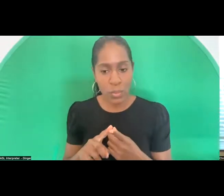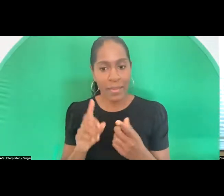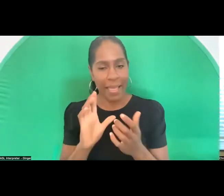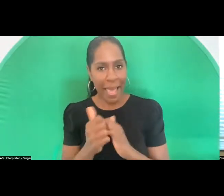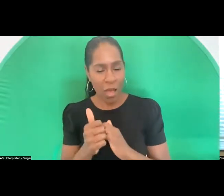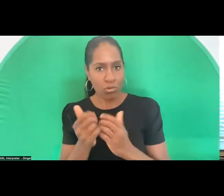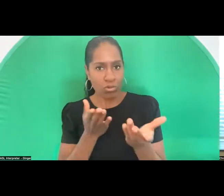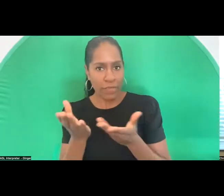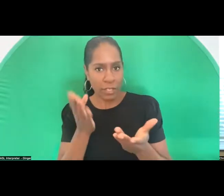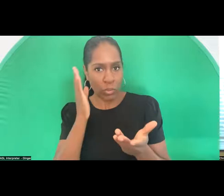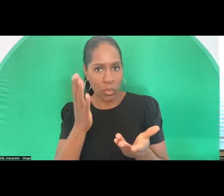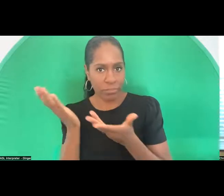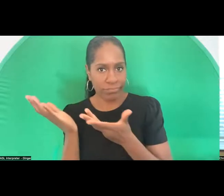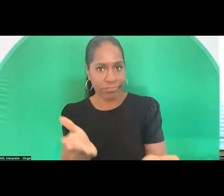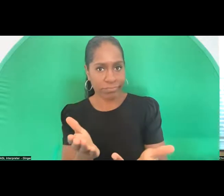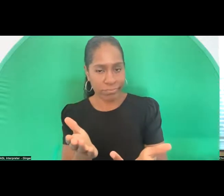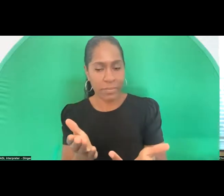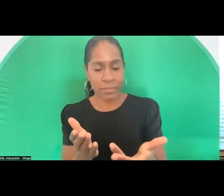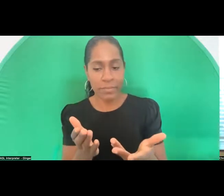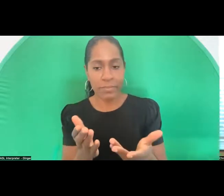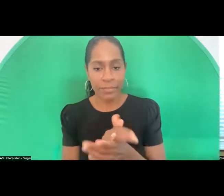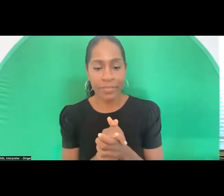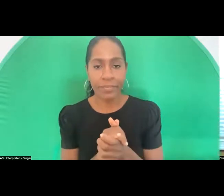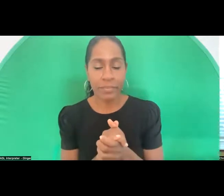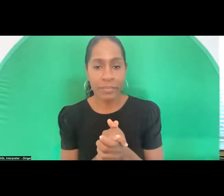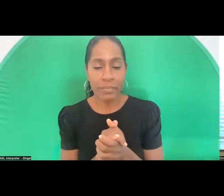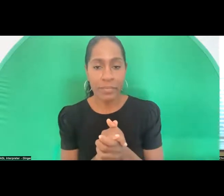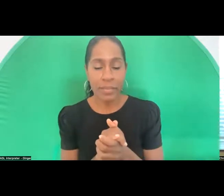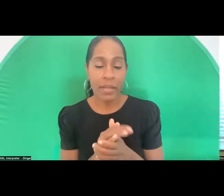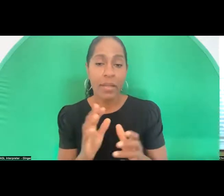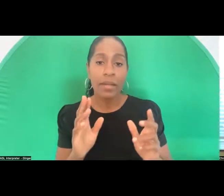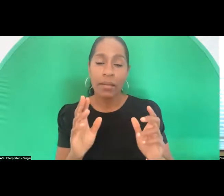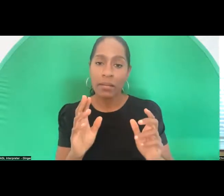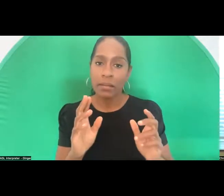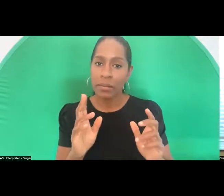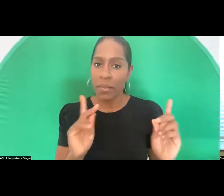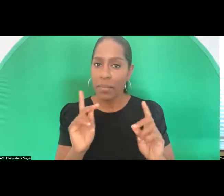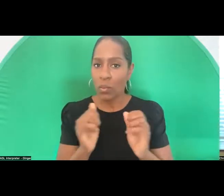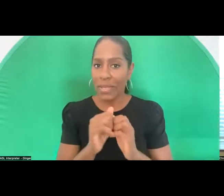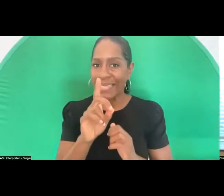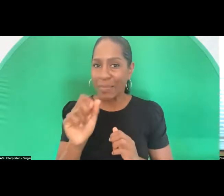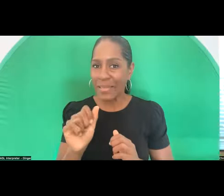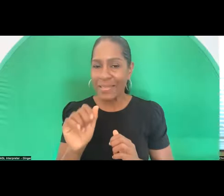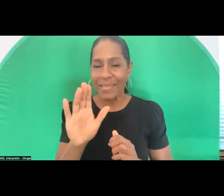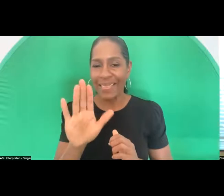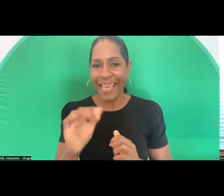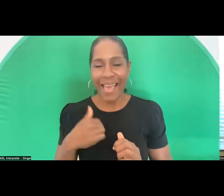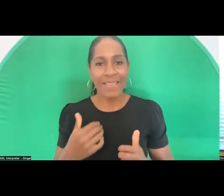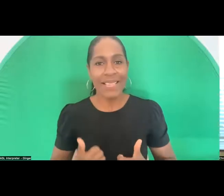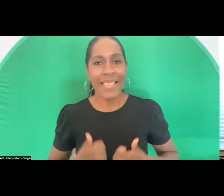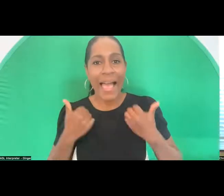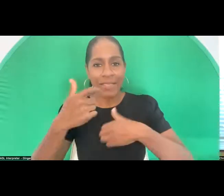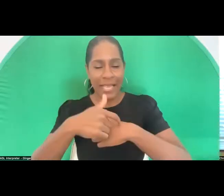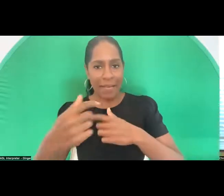a tener Access acceso Y cómo van a enterarse servicios a diferencia de los muchos votantes las personas con discapacidades tienen